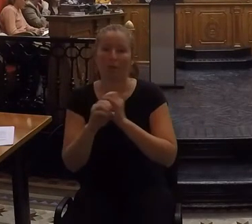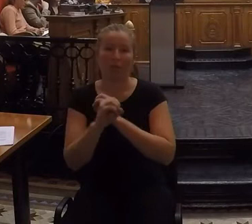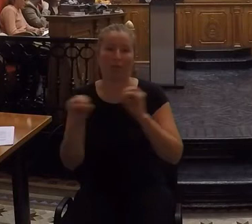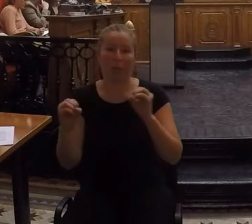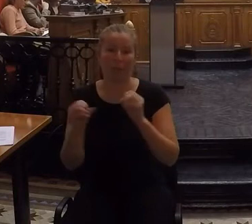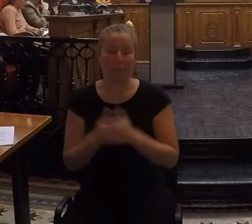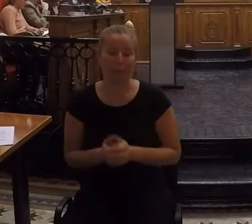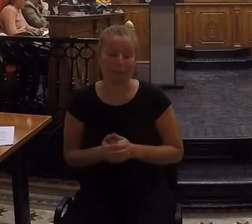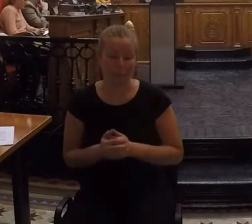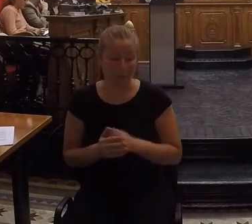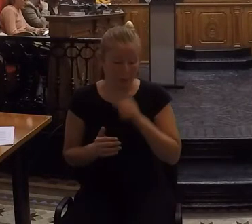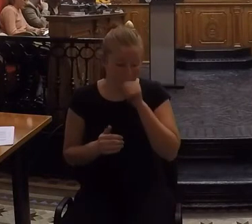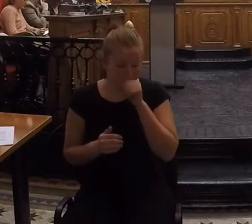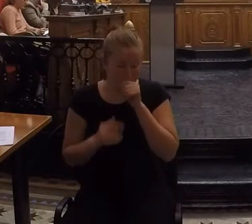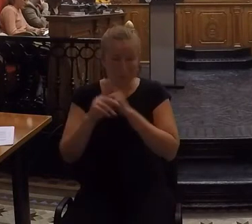Pero es que además